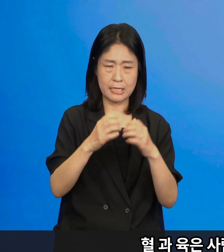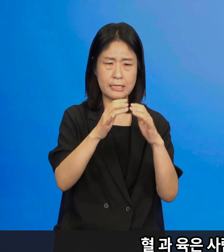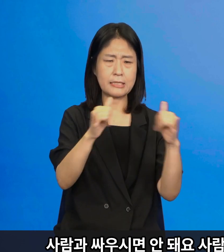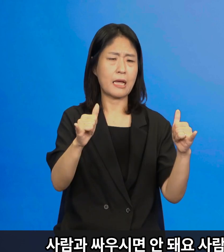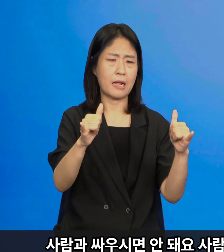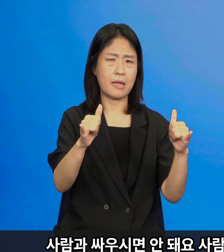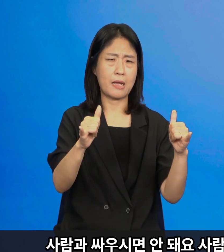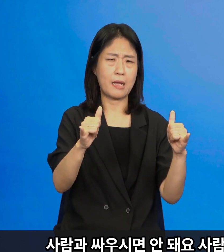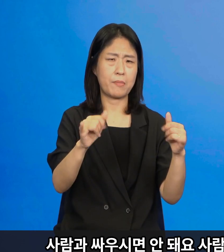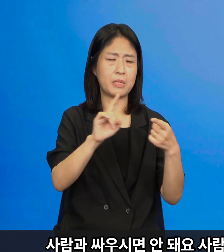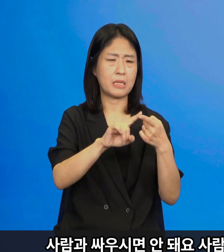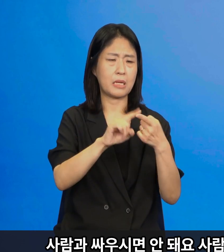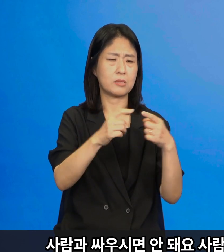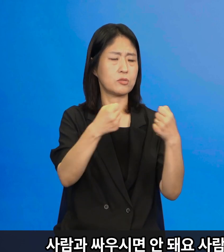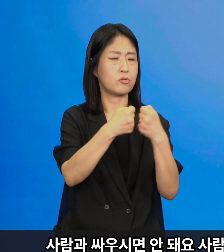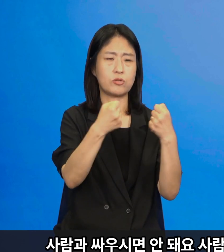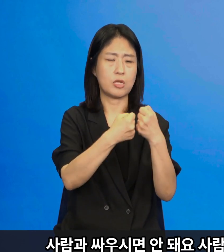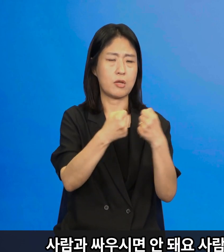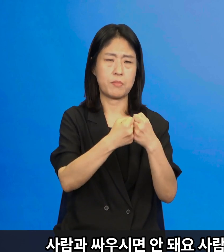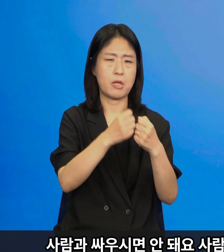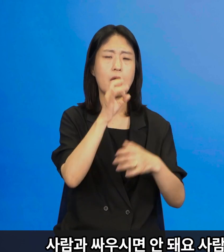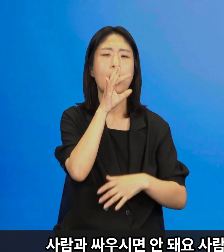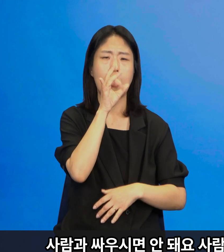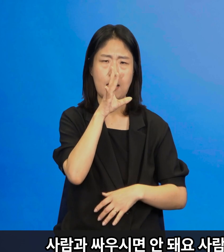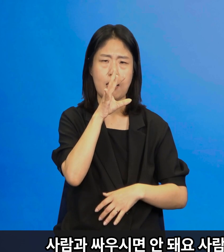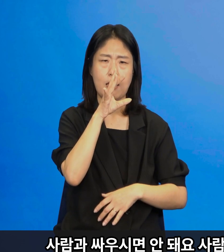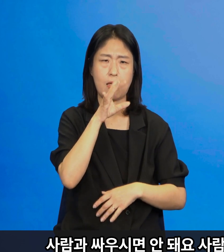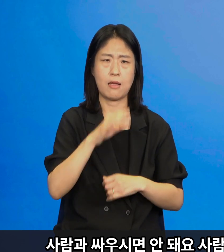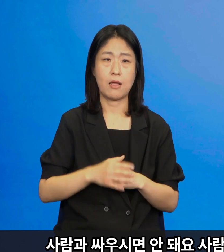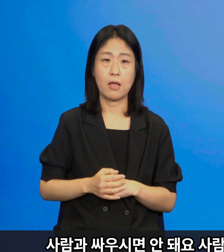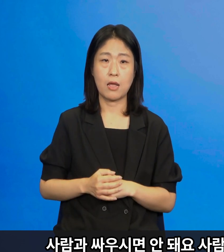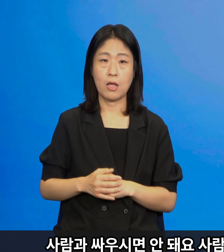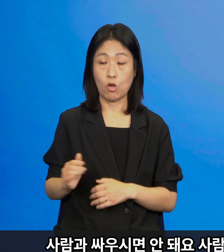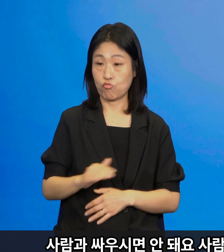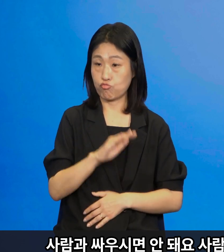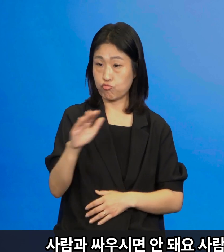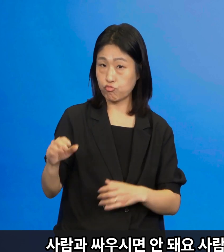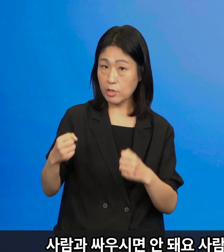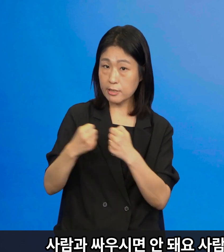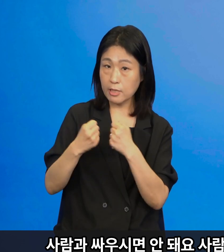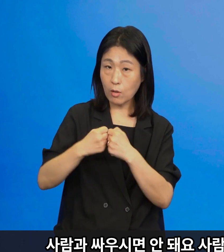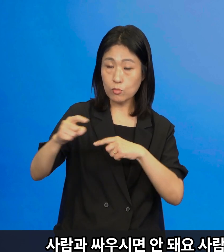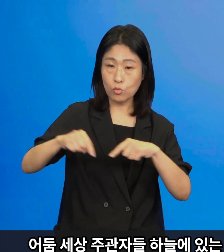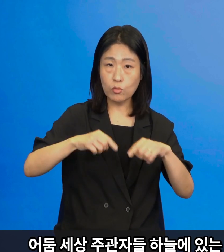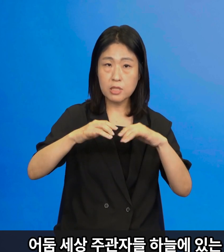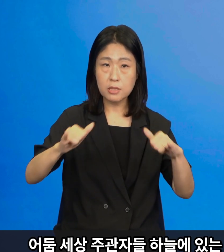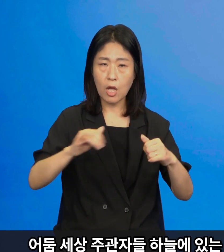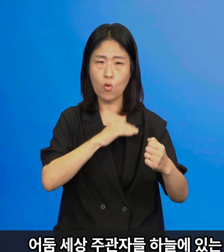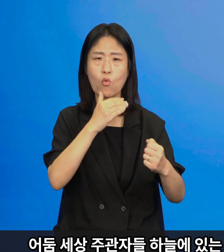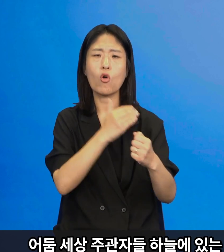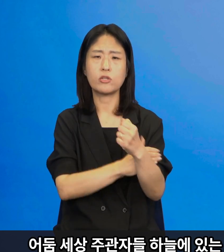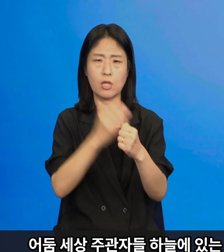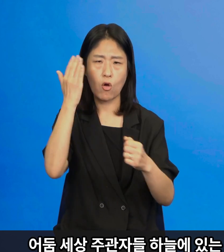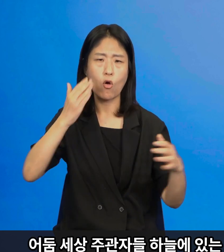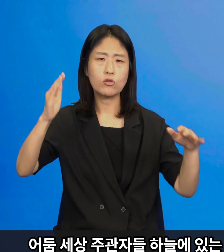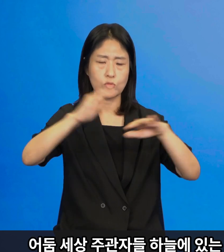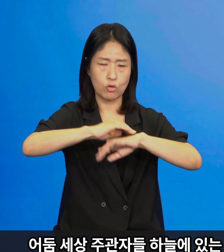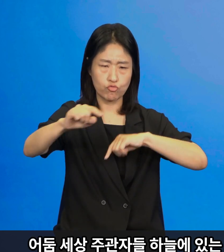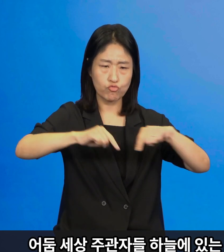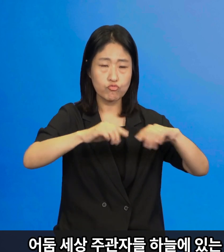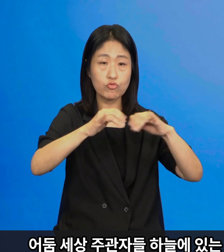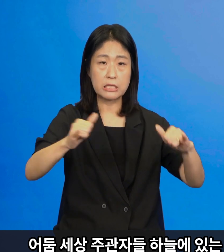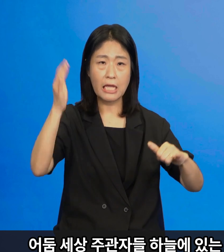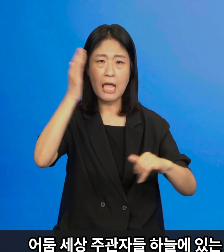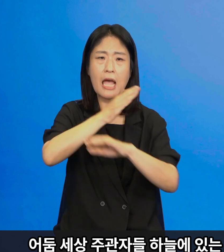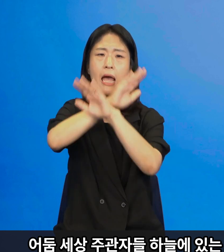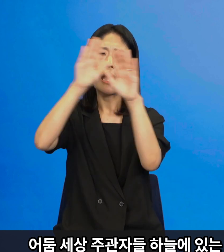겁니다. 사람과 싸우시면 안 돼요. 사람과. 우리의 싸움은 통치자들, 권세들, 어둠 세상 주관자들, 하늘에